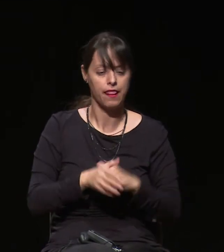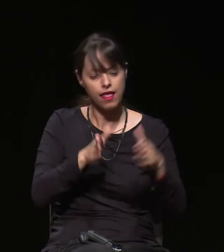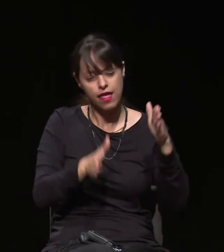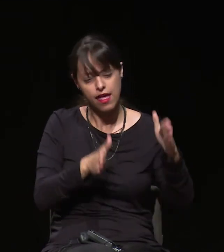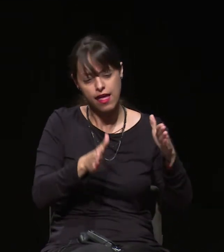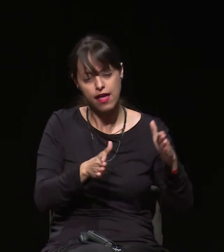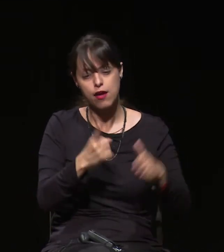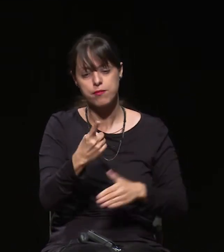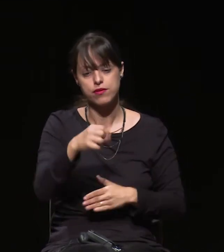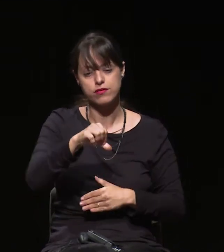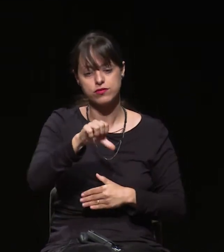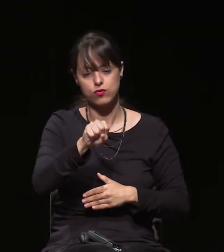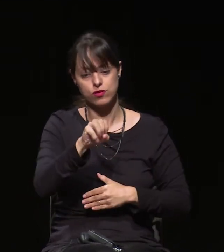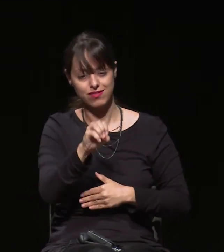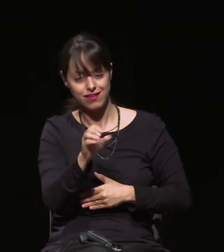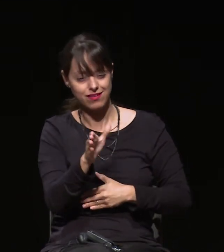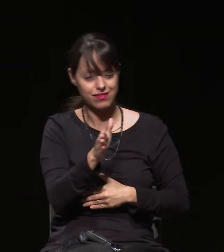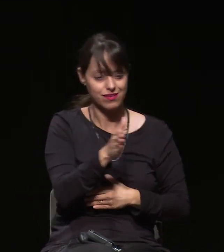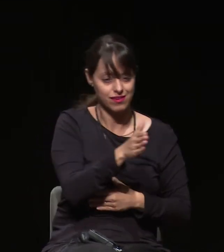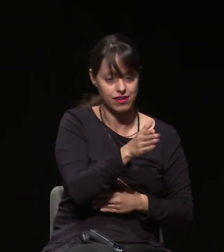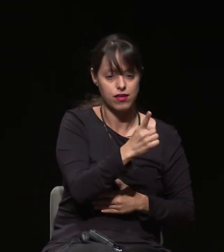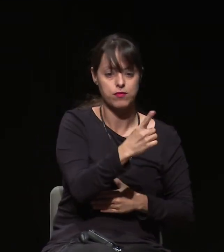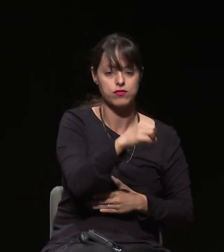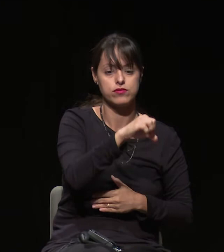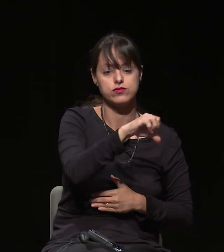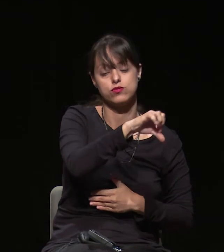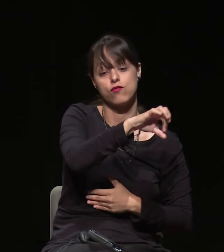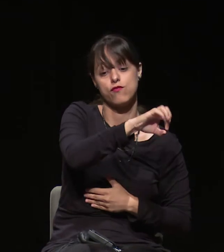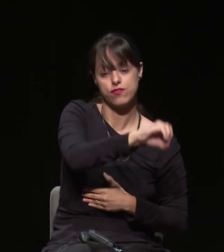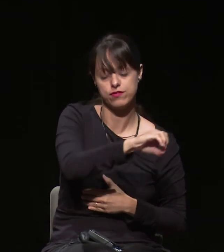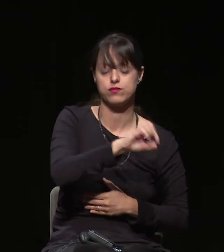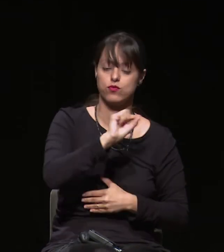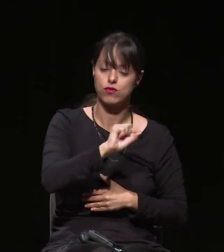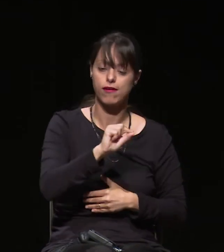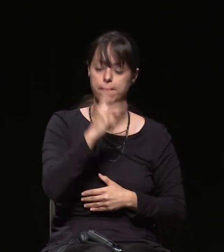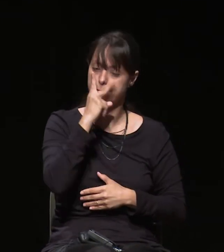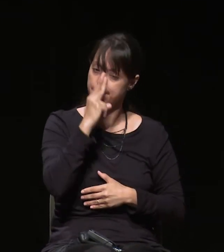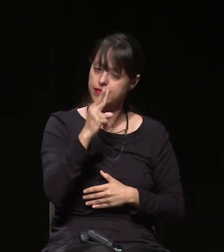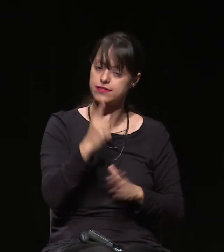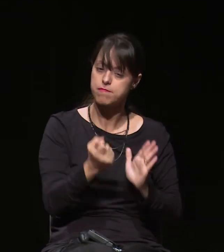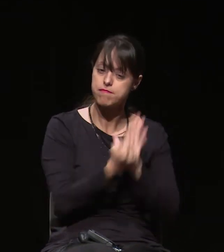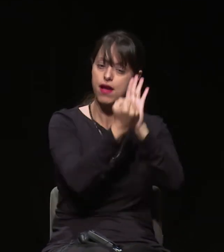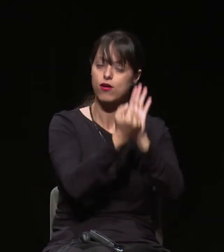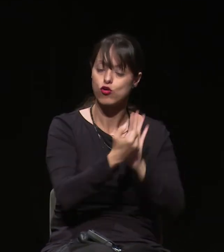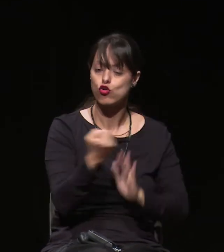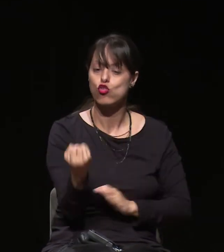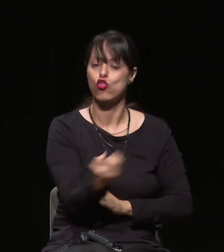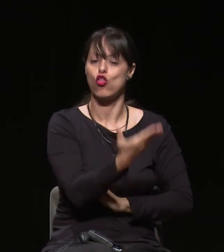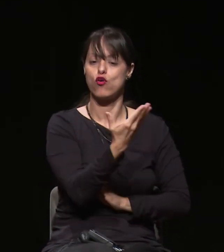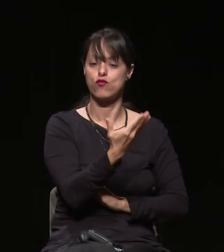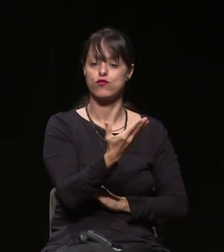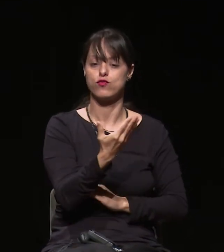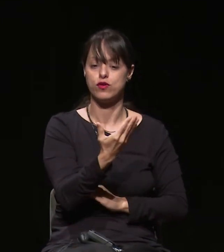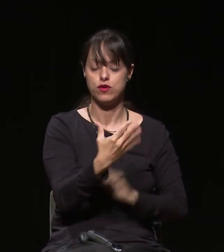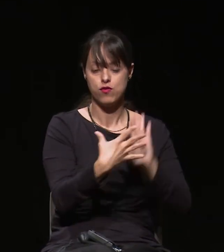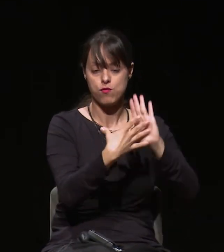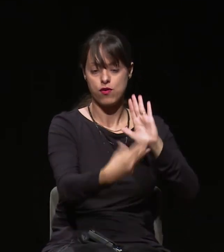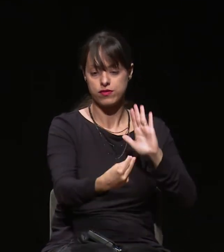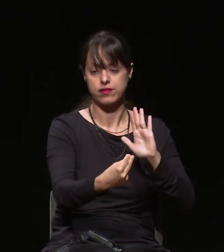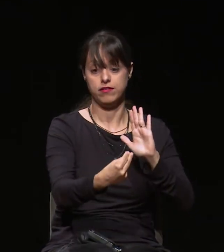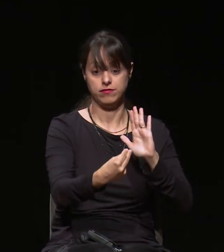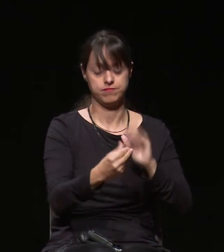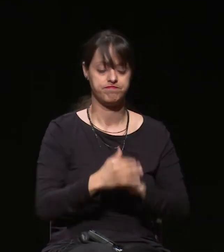90 inauguraram novos paradigmas que levaram ao questionamento dos chamados modelos modernistas. E